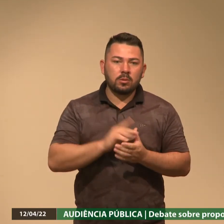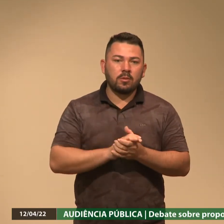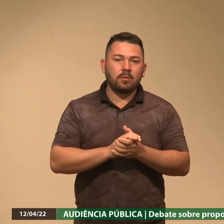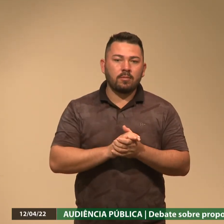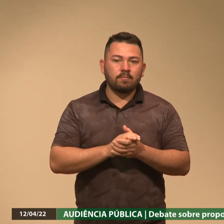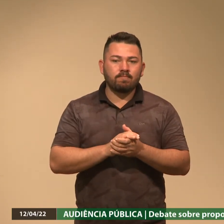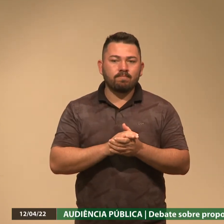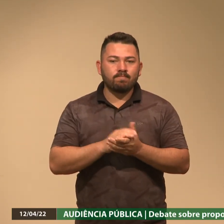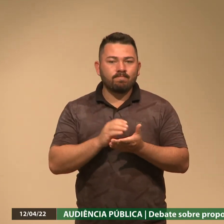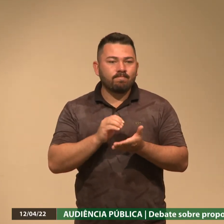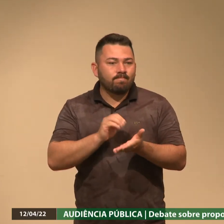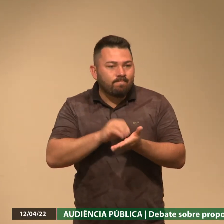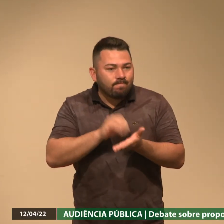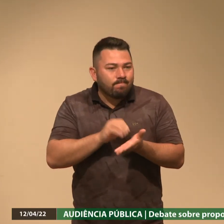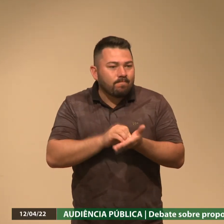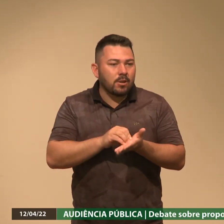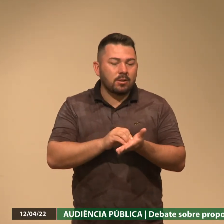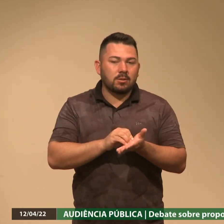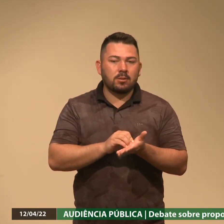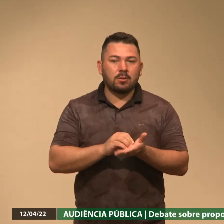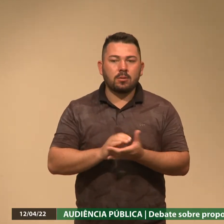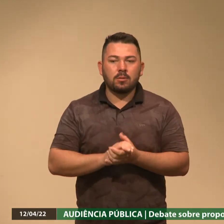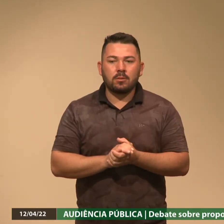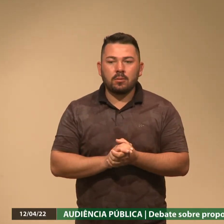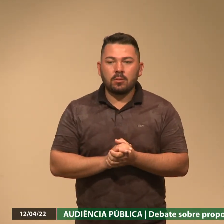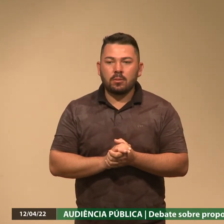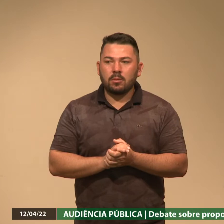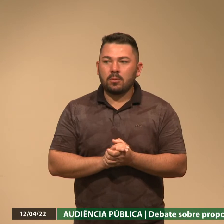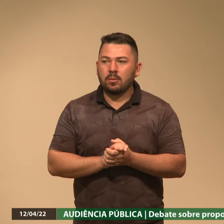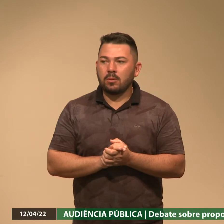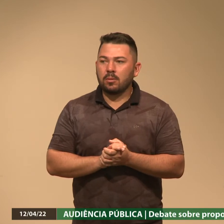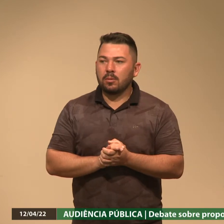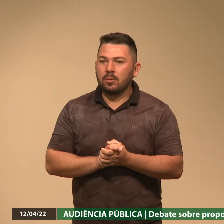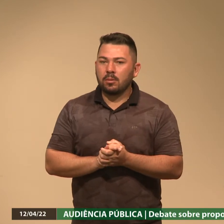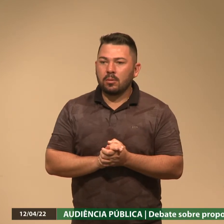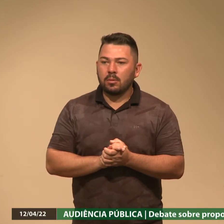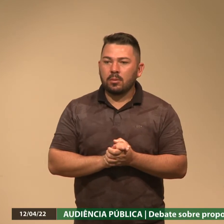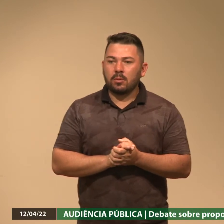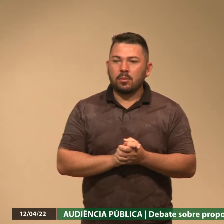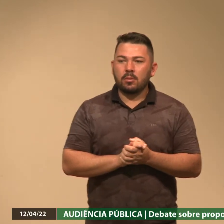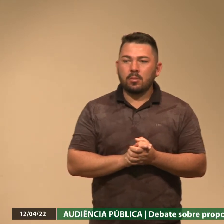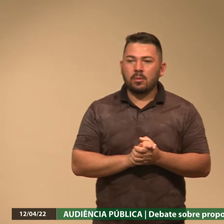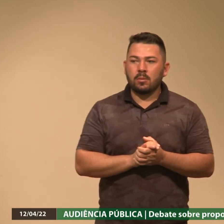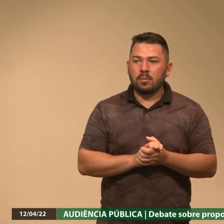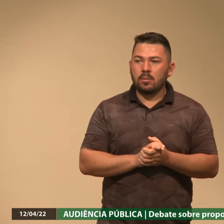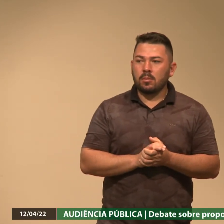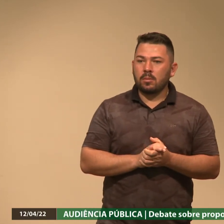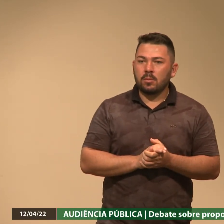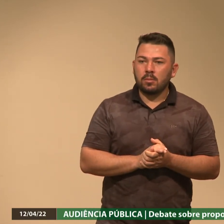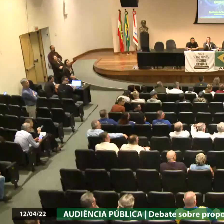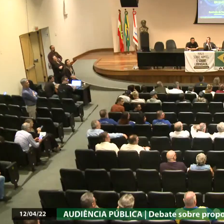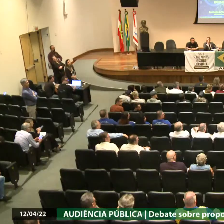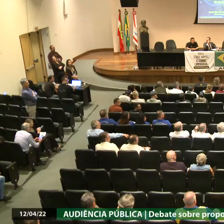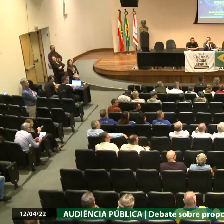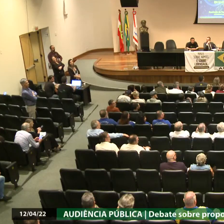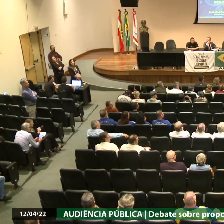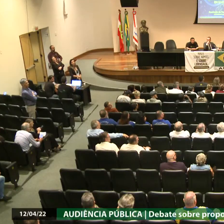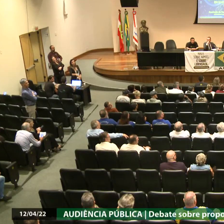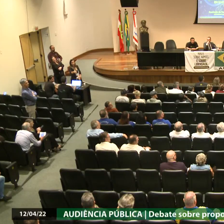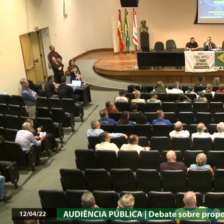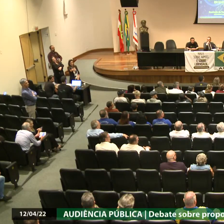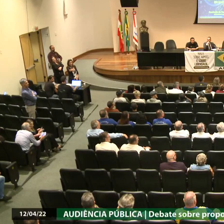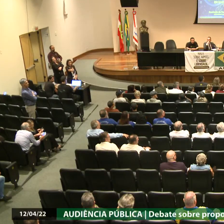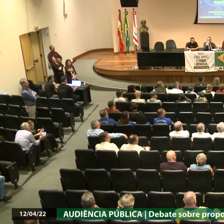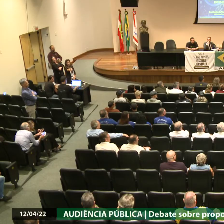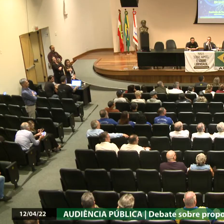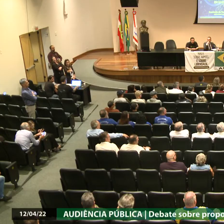vazio e hoje o Otacílio dele levanta a mão aí ele já foi embora já foi